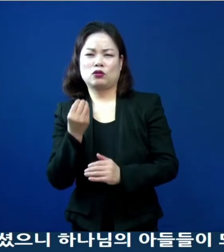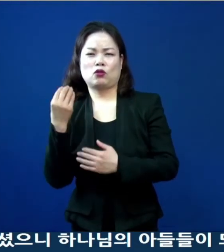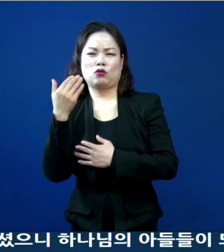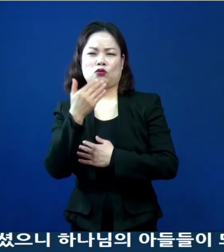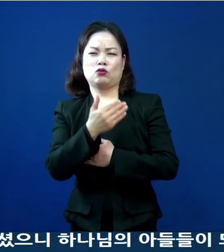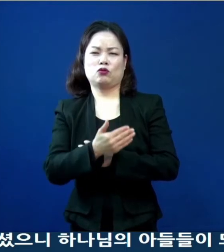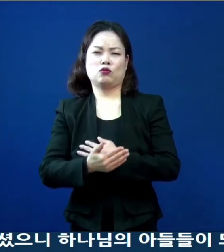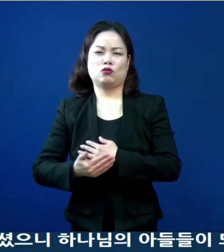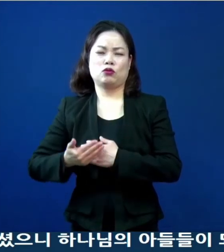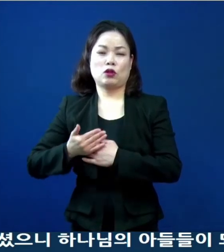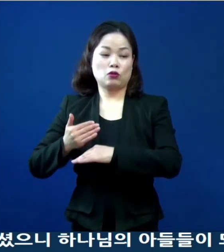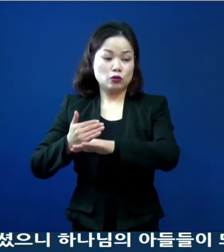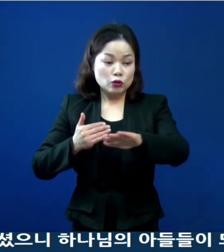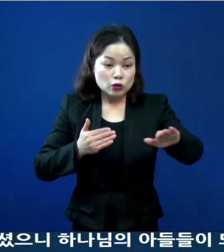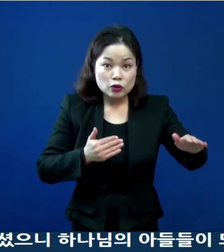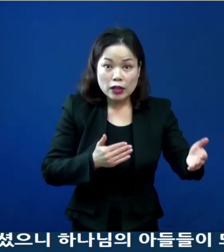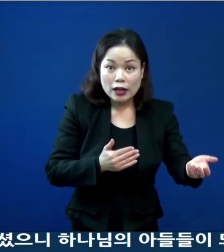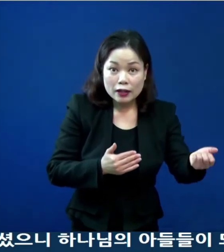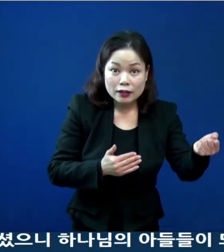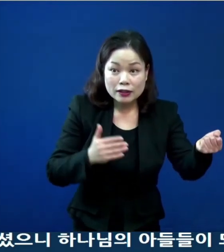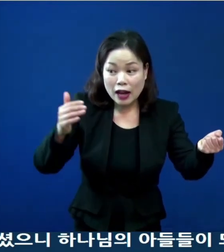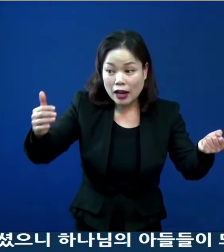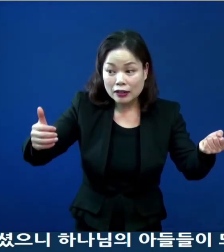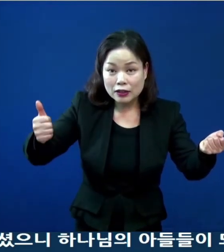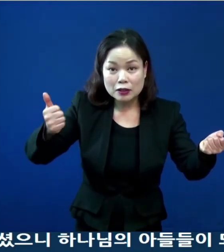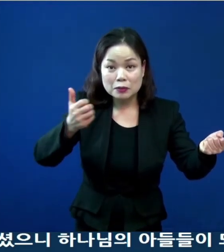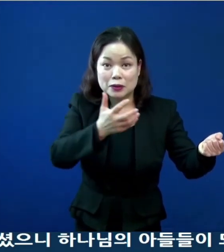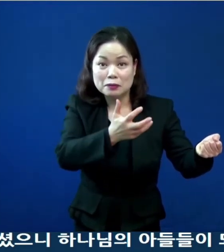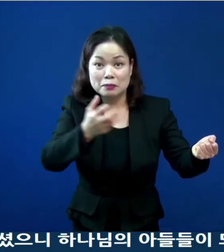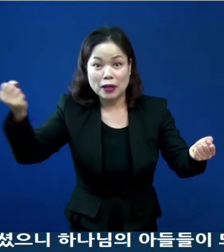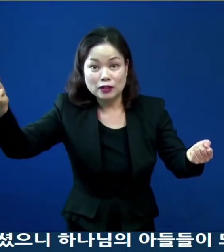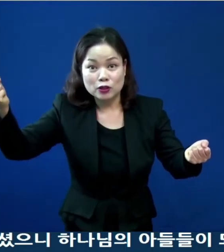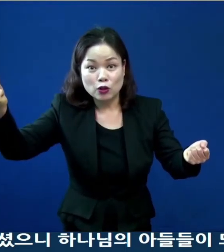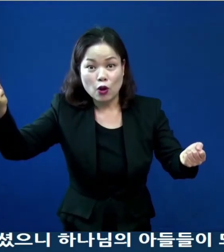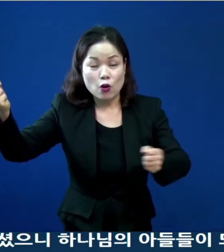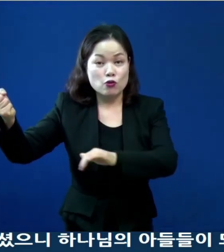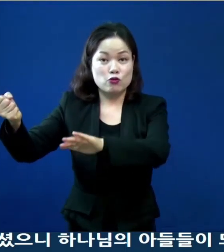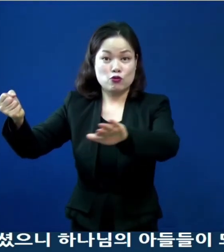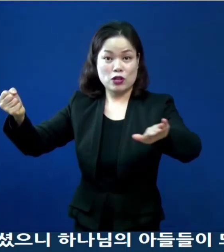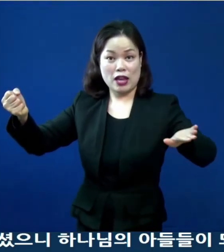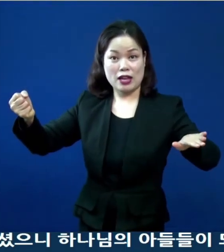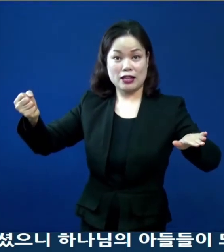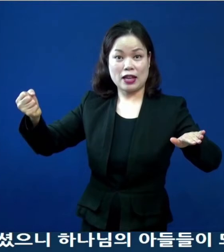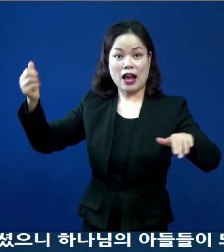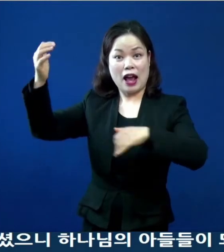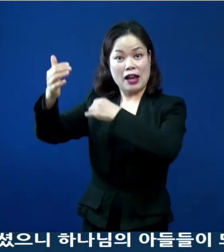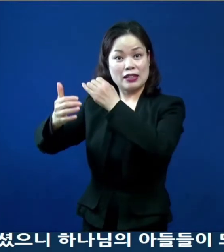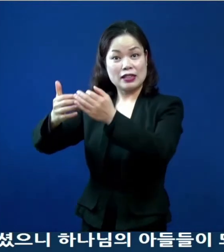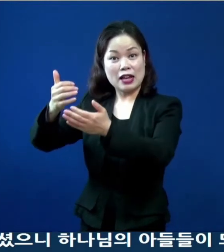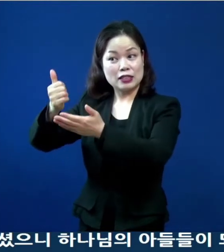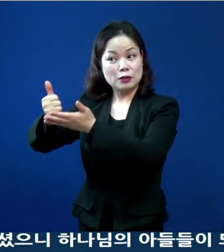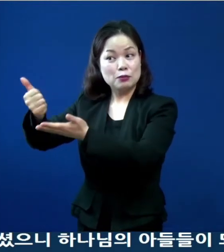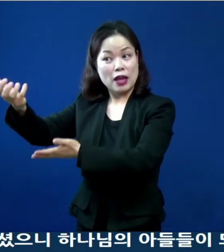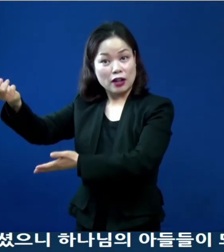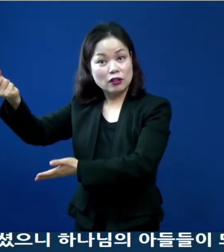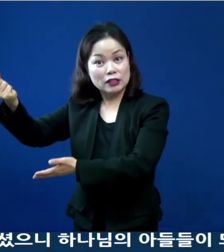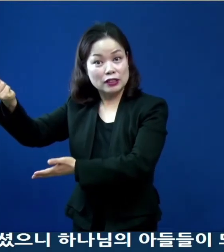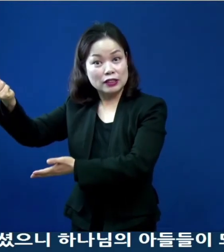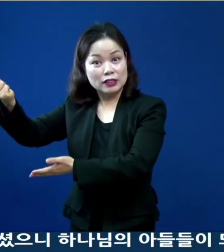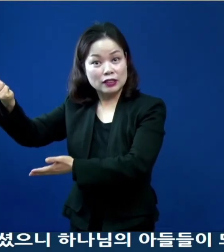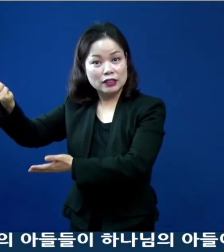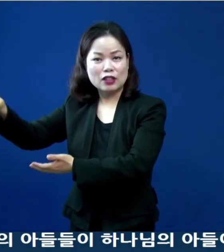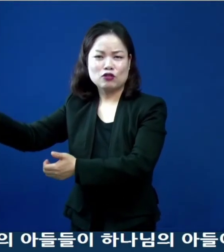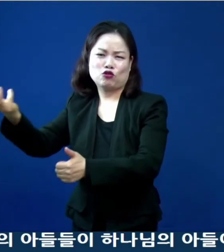성육신은 우리의 것을 하나님이 받으시고 우리에게 하나님의 것, 그분의 것, 예수님의